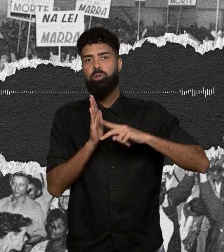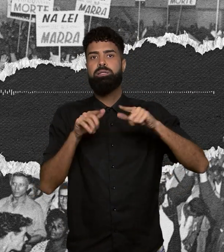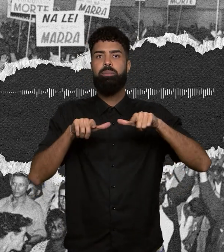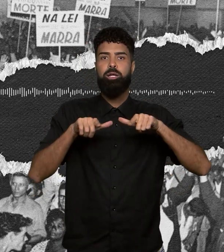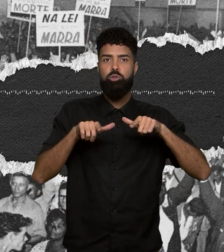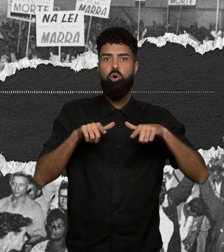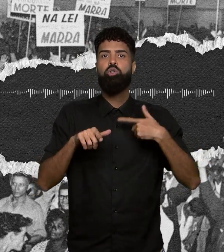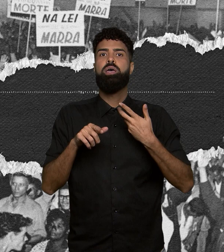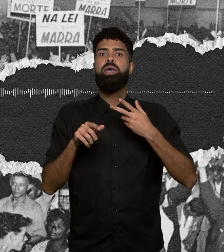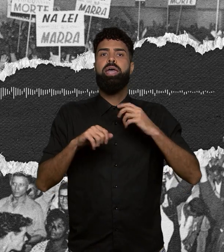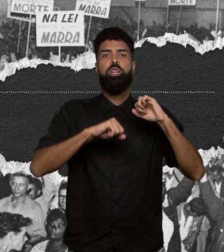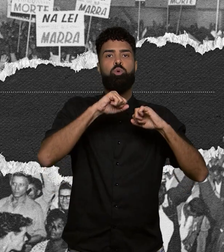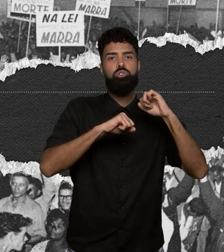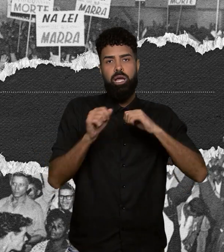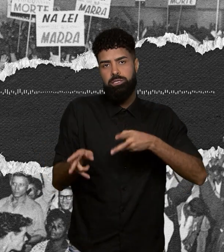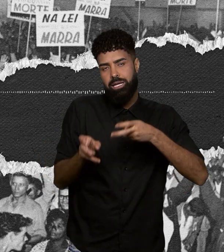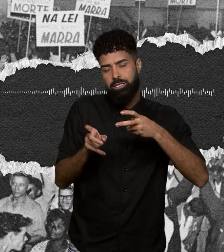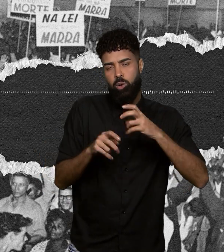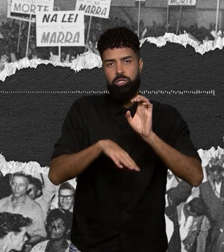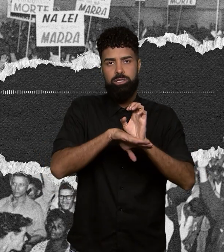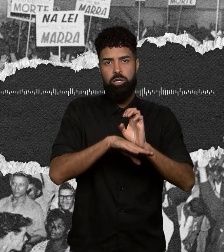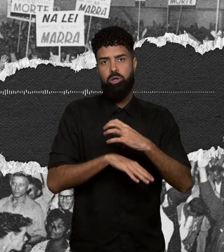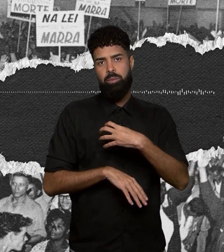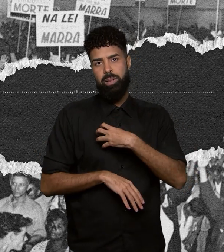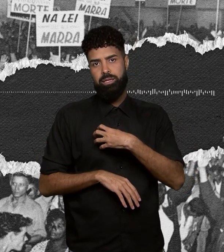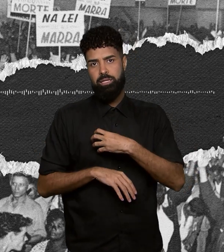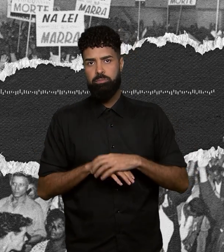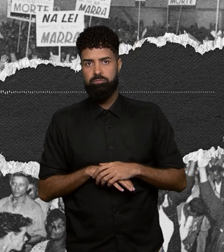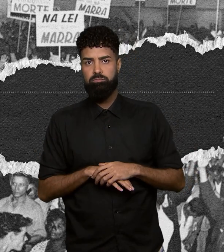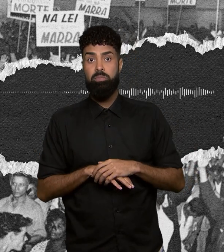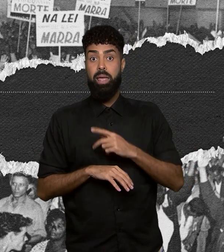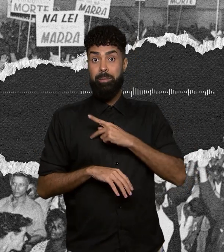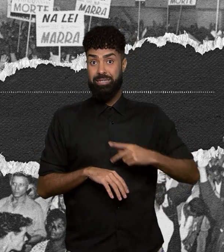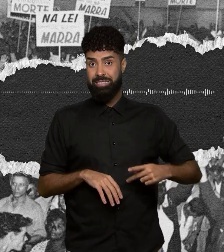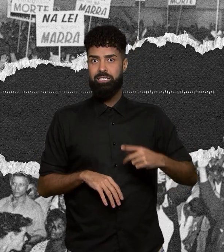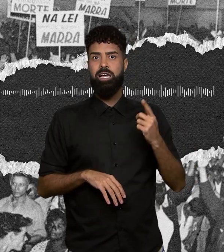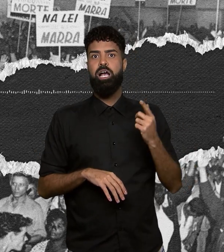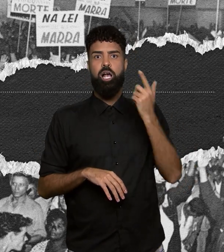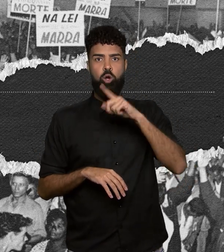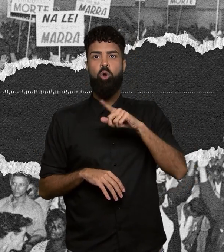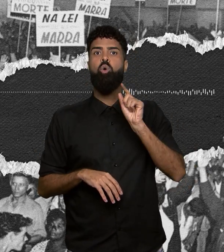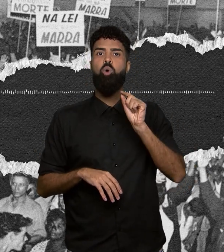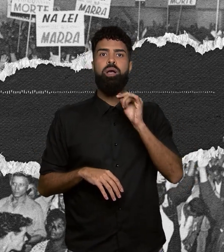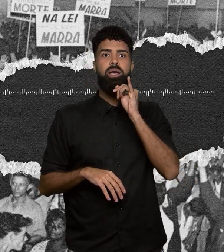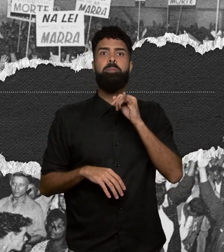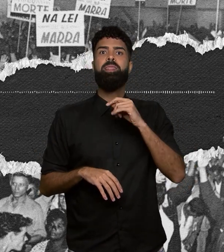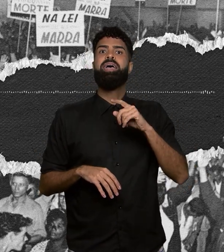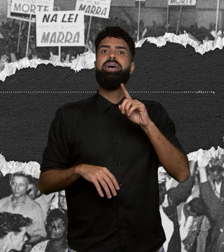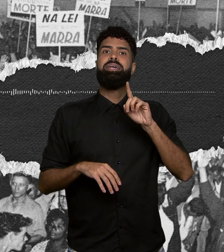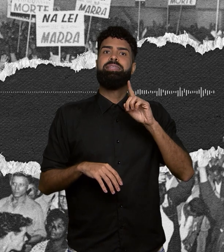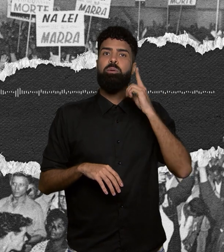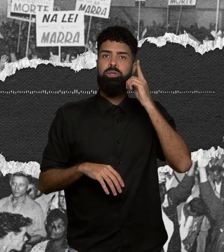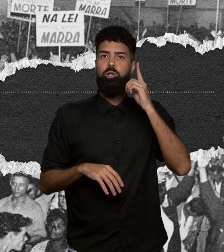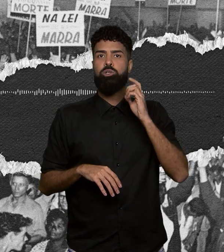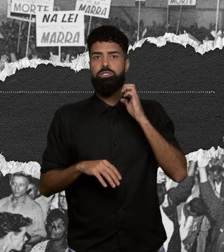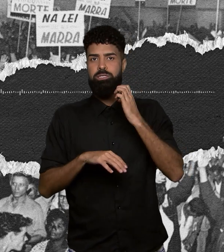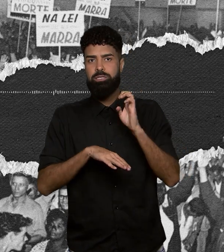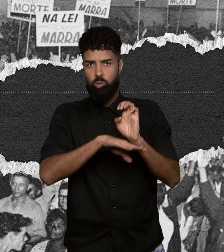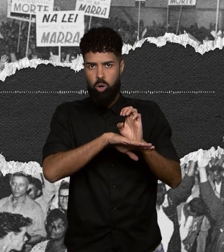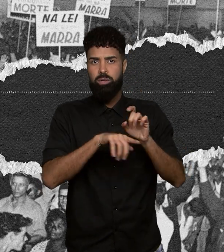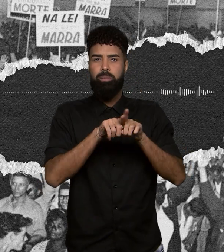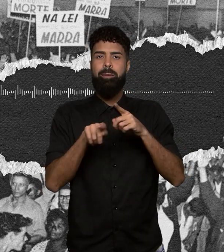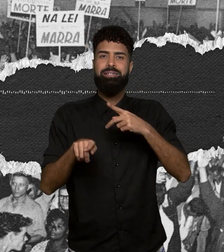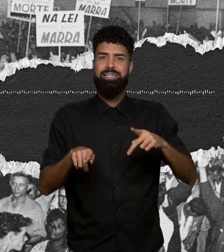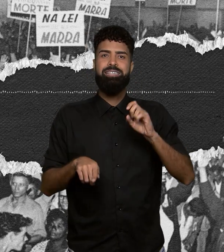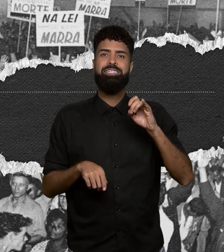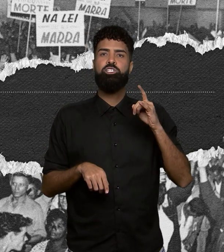extração do petróleo no estado da Bahia o presidente do Stiep ele foi eleito deputado estadual e o presidente do sindipetro Bahia que era na